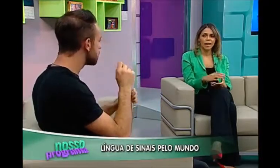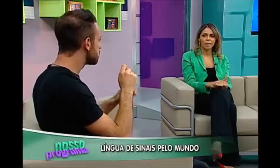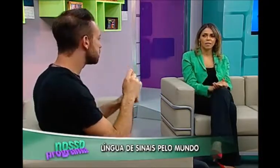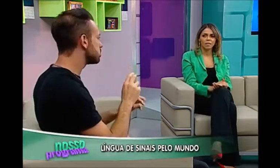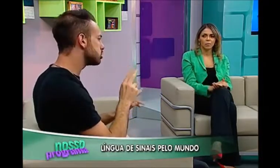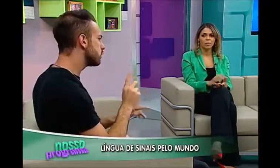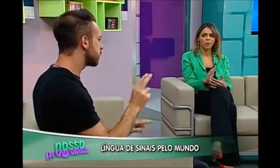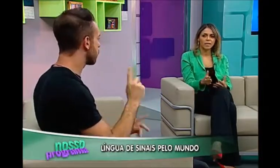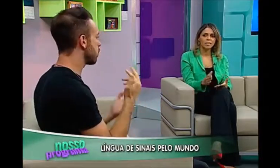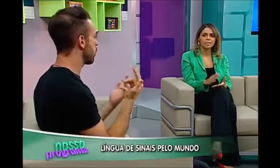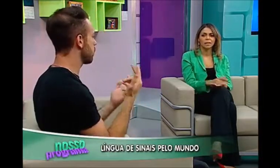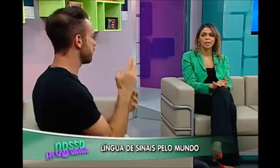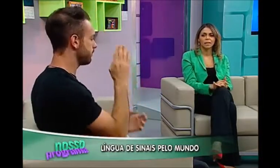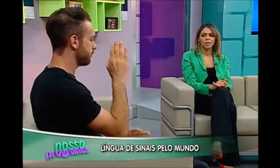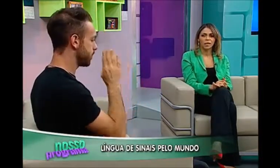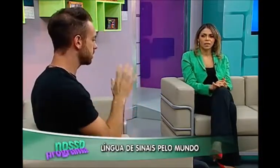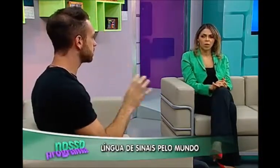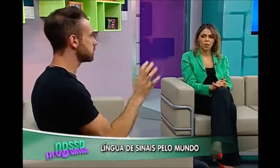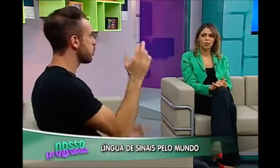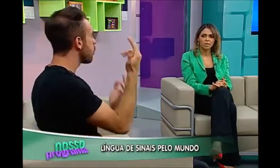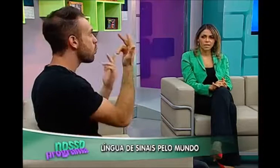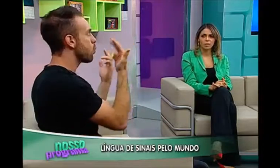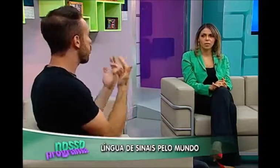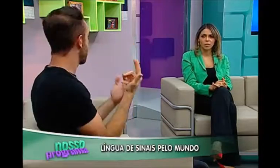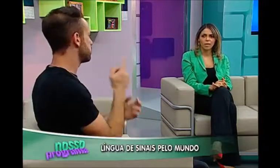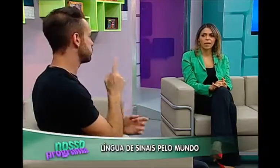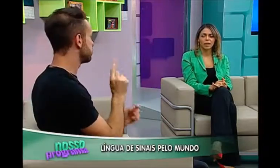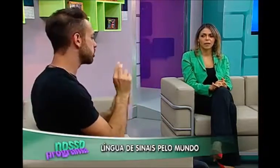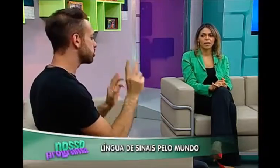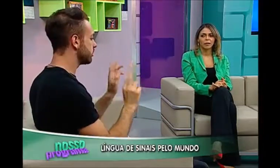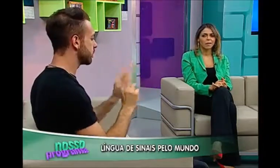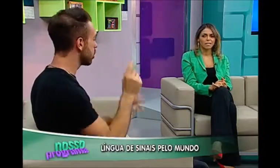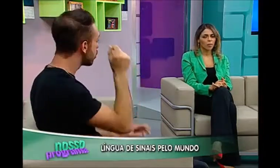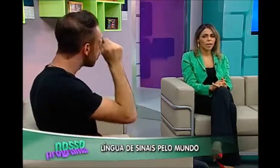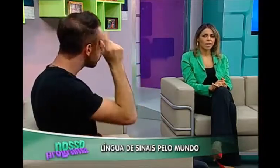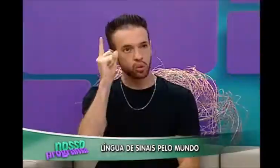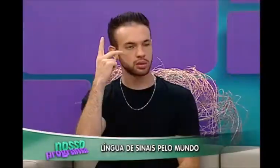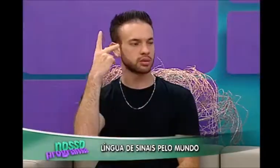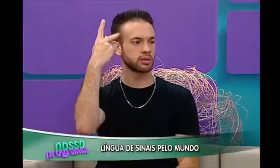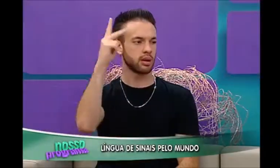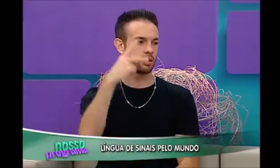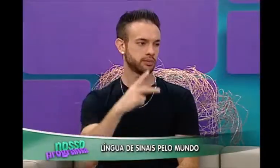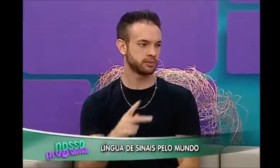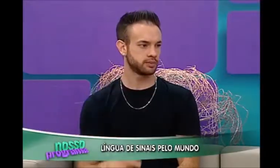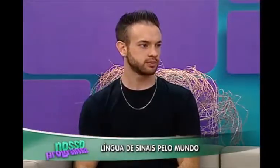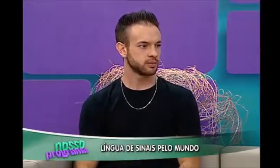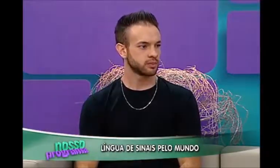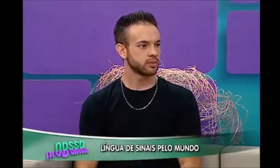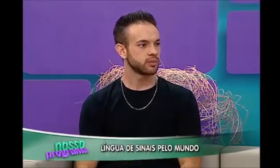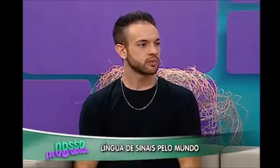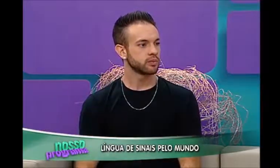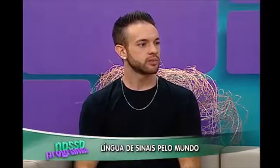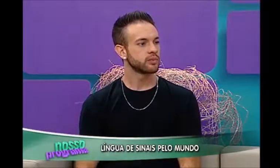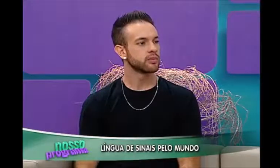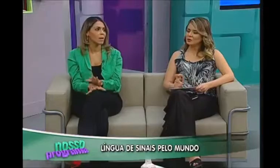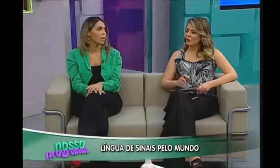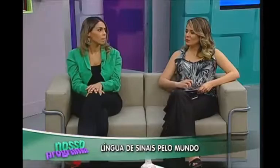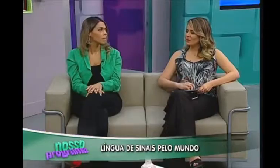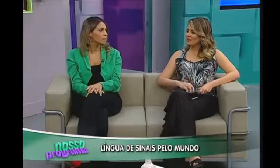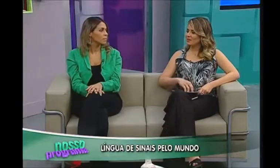comunicar. Por exemplo, um paulista e um carioca conseguem se comunicar. Mas não é igualzinho, é diferente, cada um tem sua cultura própria, né? Como que é, Mário? Eu